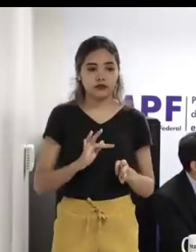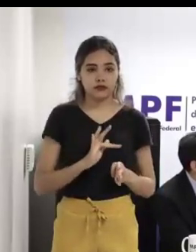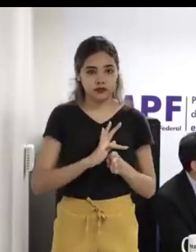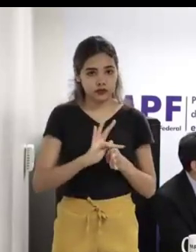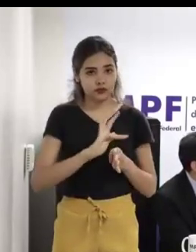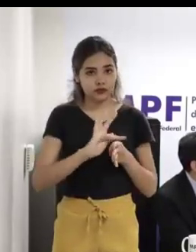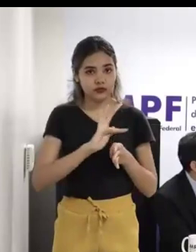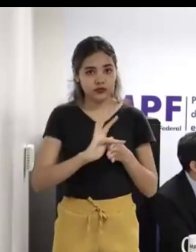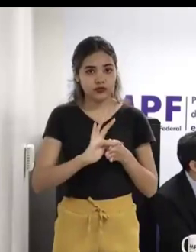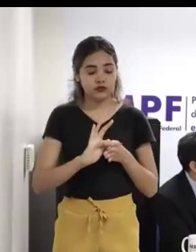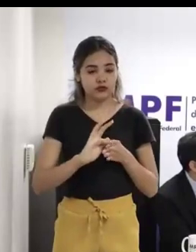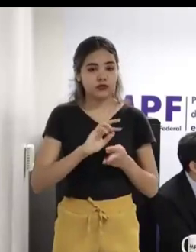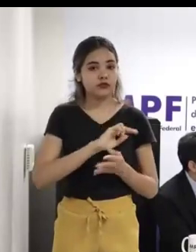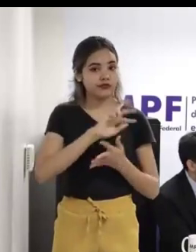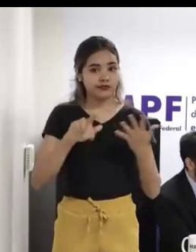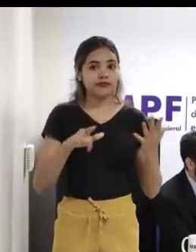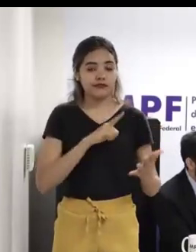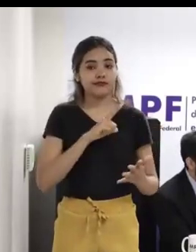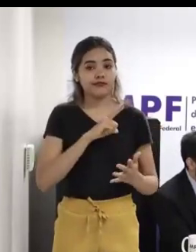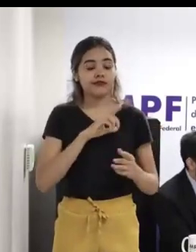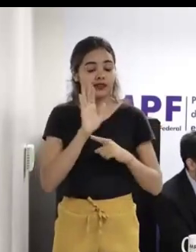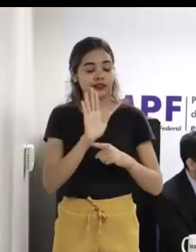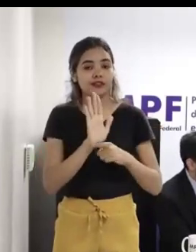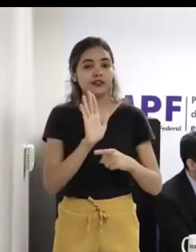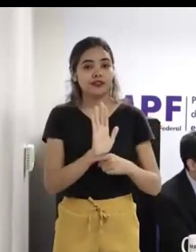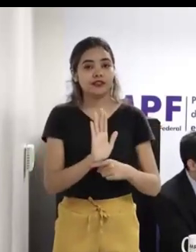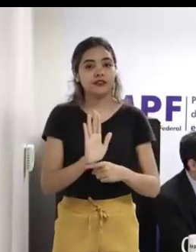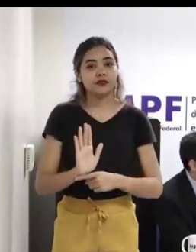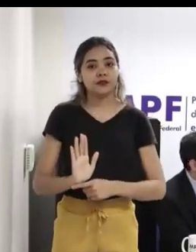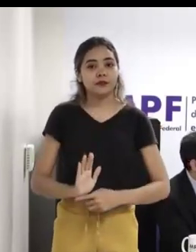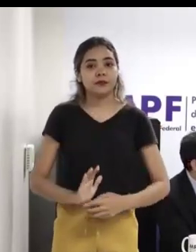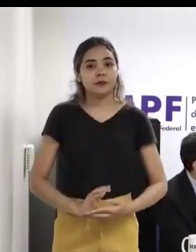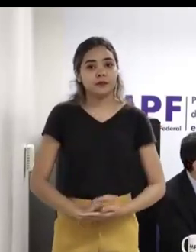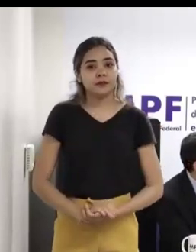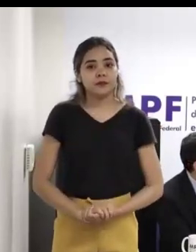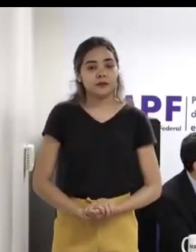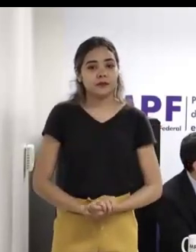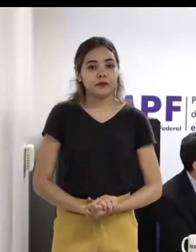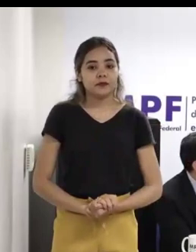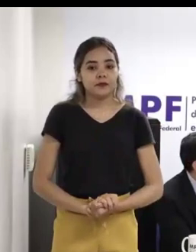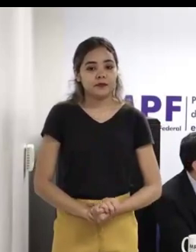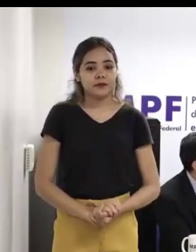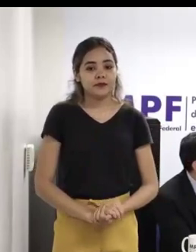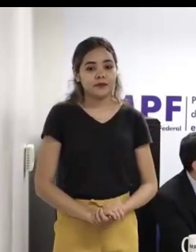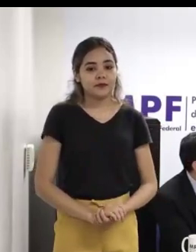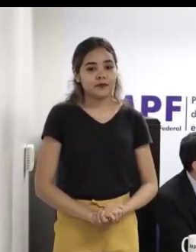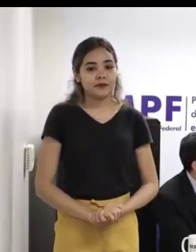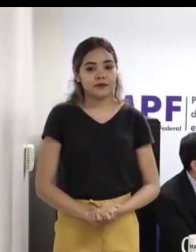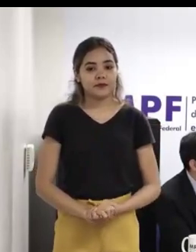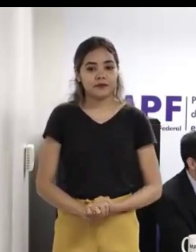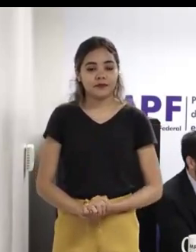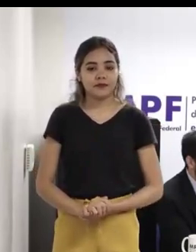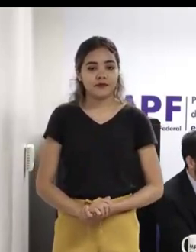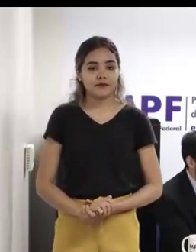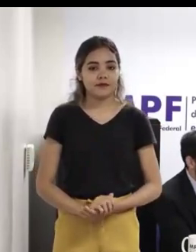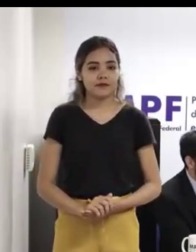temos aí todo vários parceiros Somando Forças junto com a prefeitura nessa missão cumprimentar também o